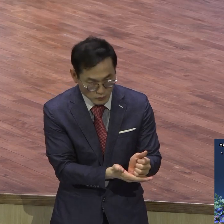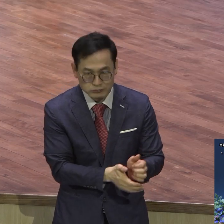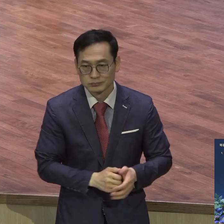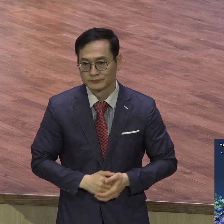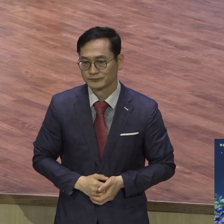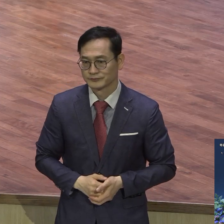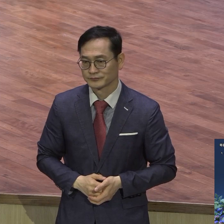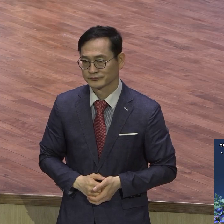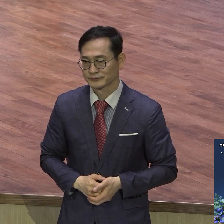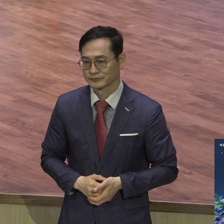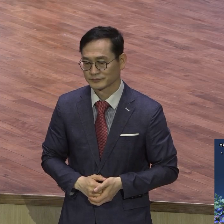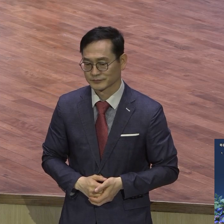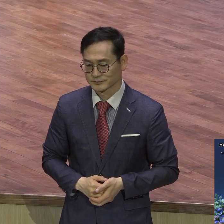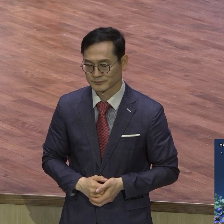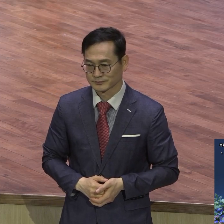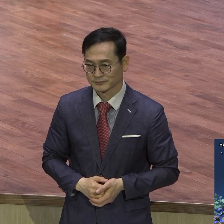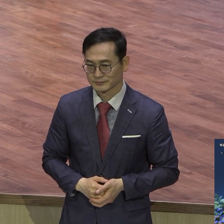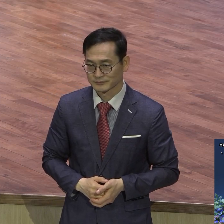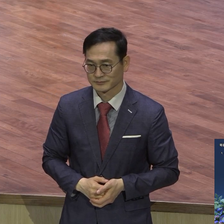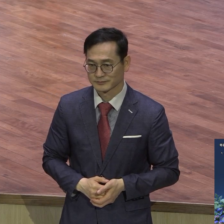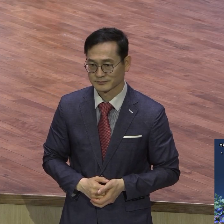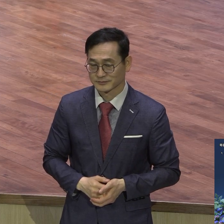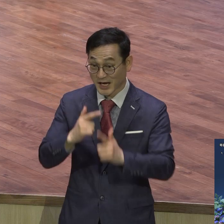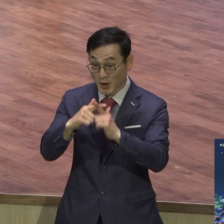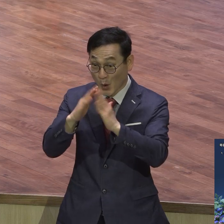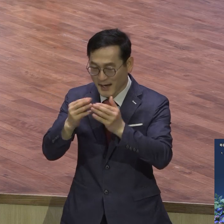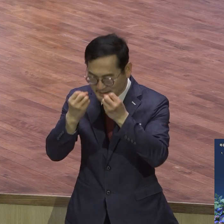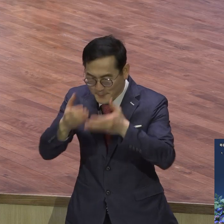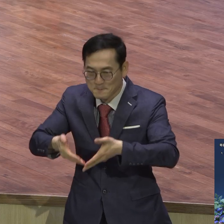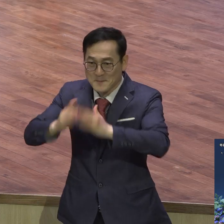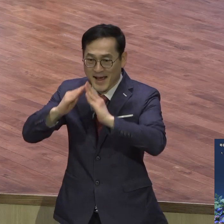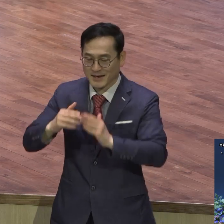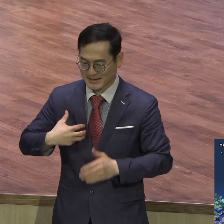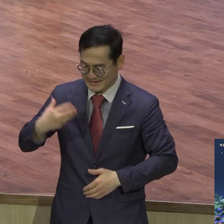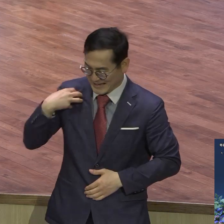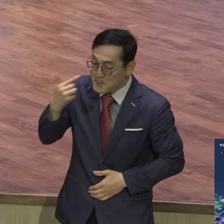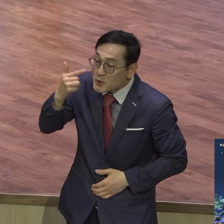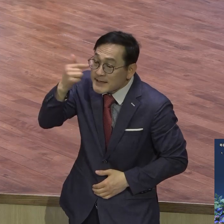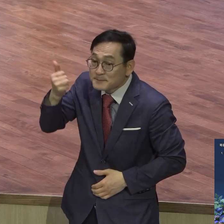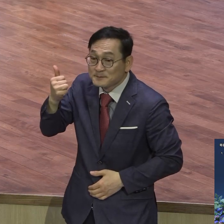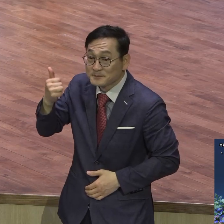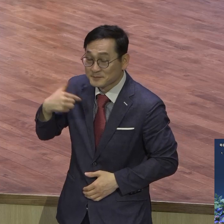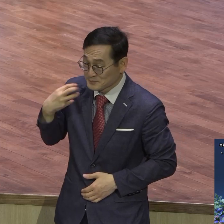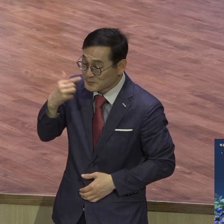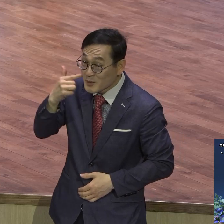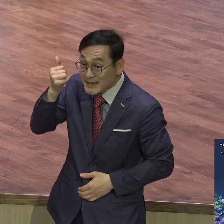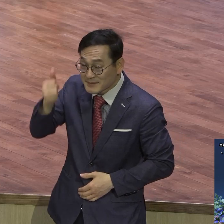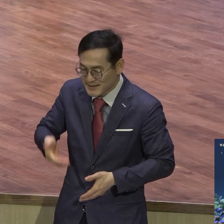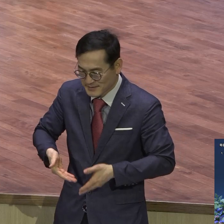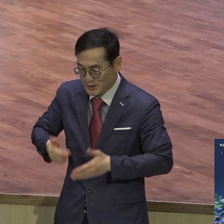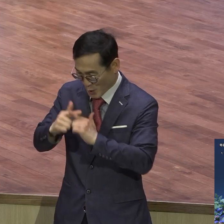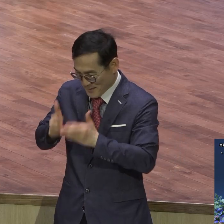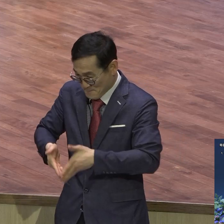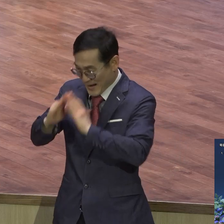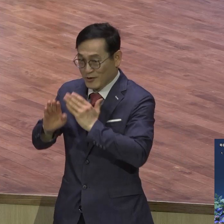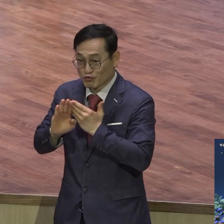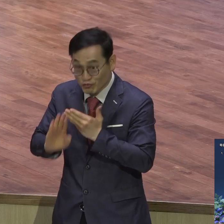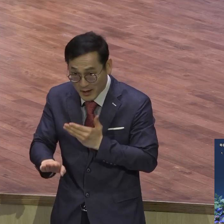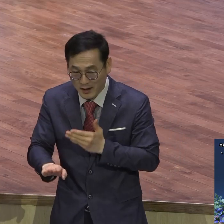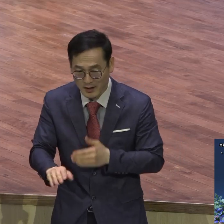목사가 되어봐야 돼요 교회를 한번 개최해보면요 그 한 영혼의 한 영혼이 얼마나 소중한가를